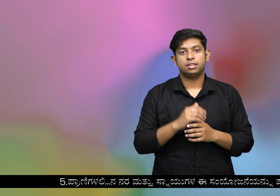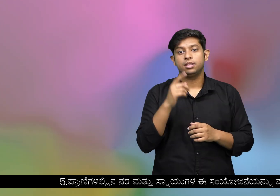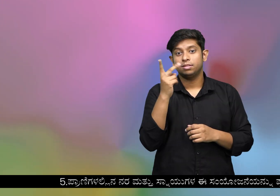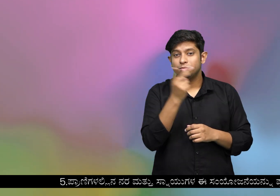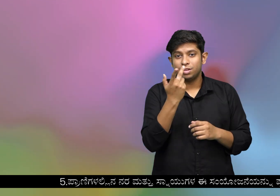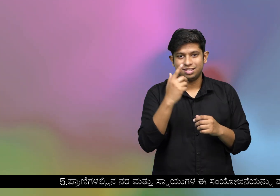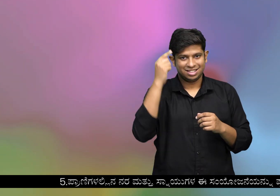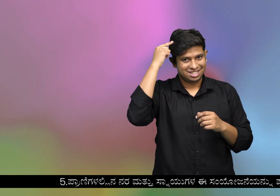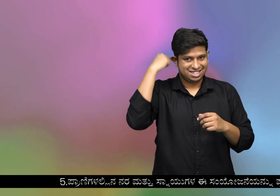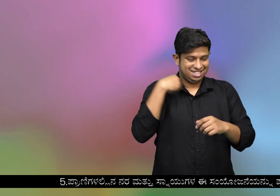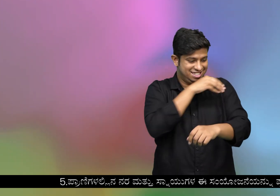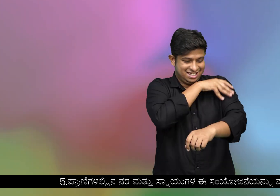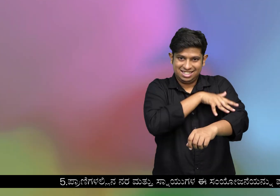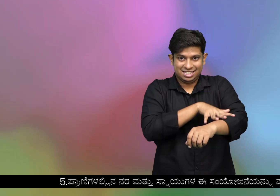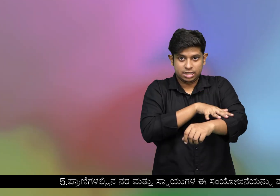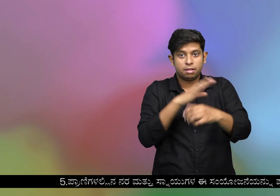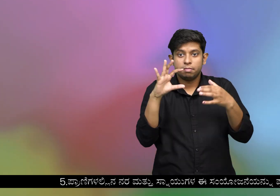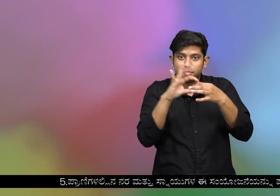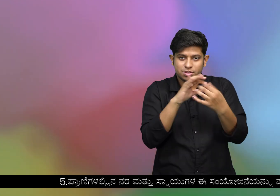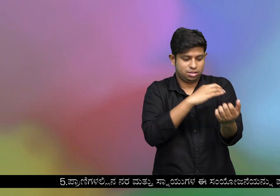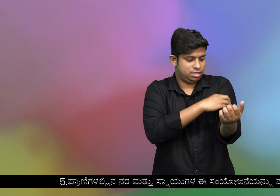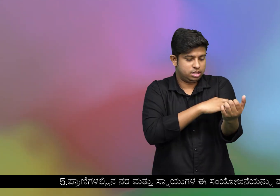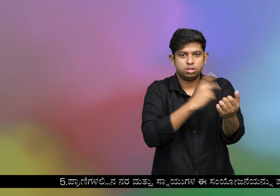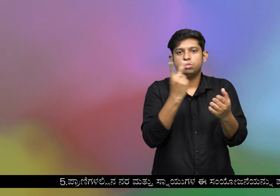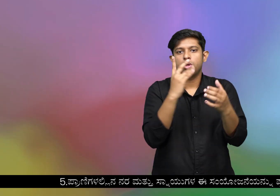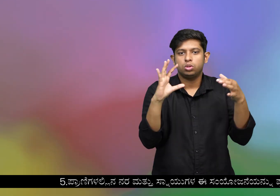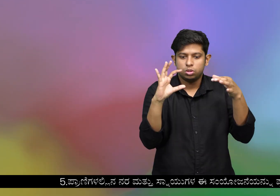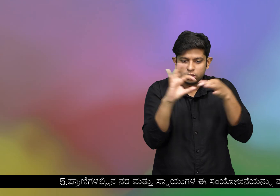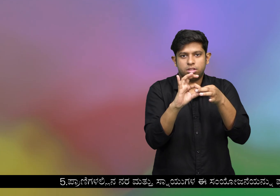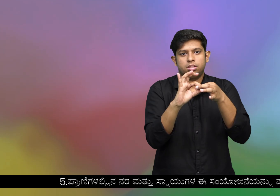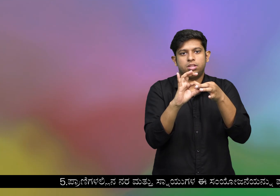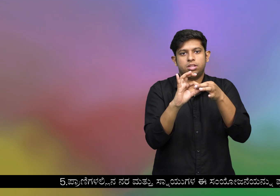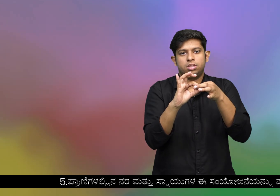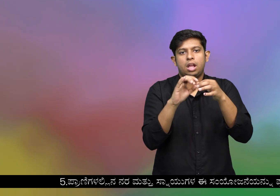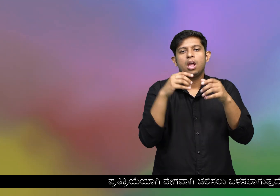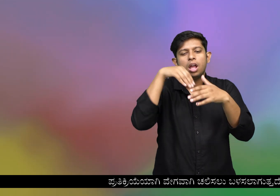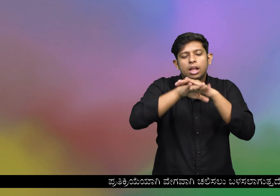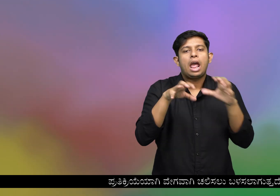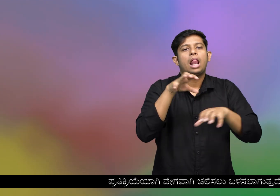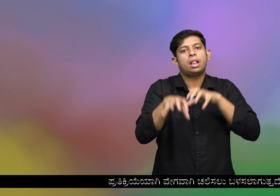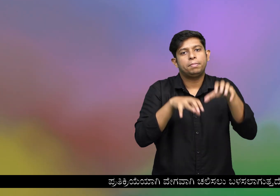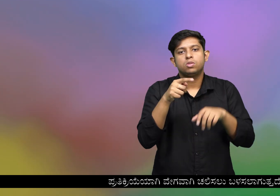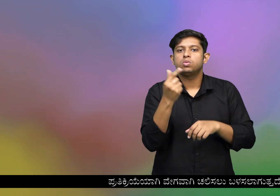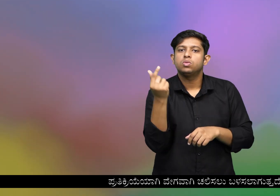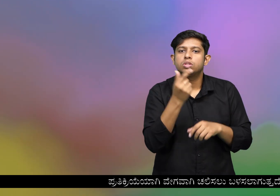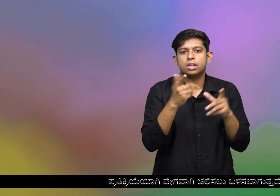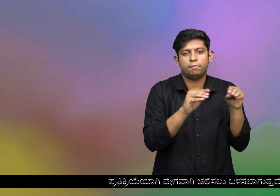ಪ್ರಾಣಿಗಳಲ್ಲಿನ ನರ ಮತ್ತು ಸ್ನಾಯುಗಳ ಈ ಸಂಯೋಜನೆಯನ್ನು ಪ್ರಚೋದಕಗಳಿಗೆ ಪ್ರತಿಕ್ರಿಯೆಯಾಗಿ ವೇಗವಾಗಿ